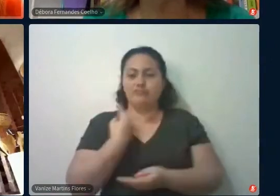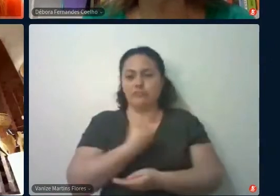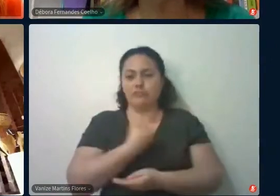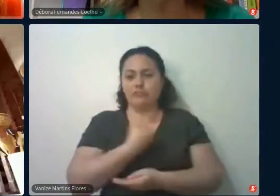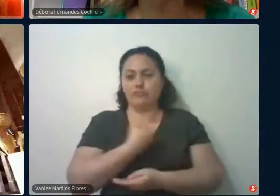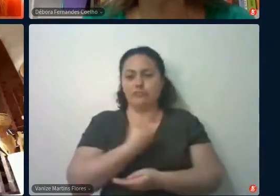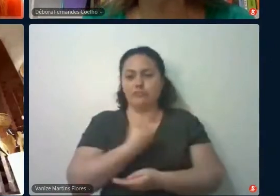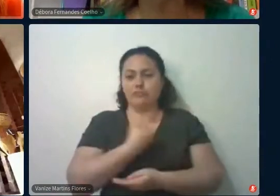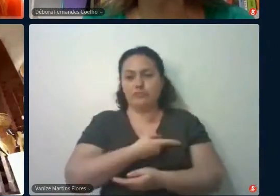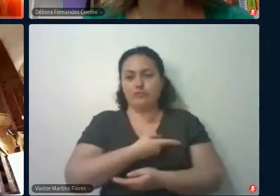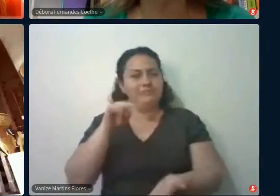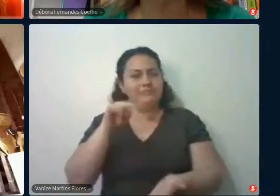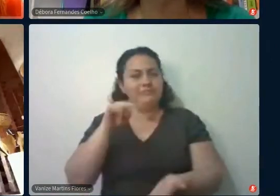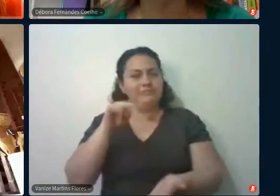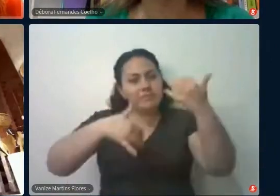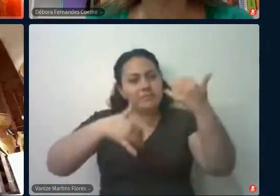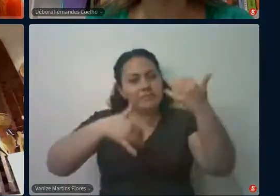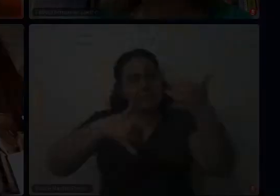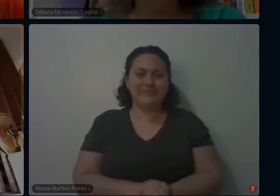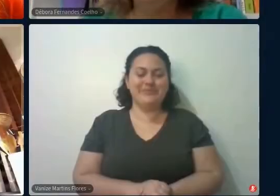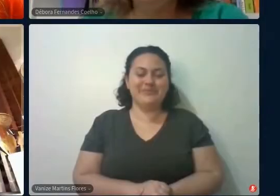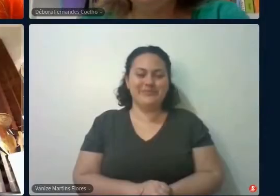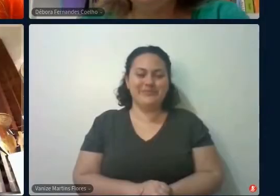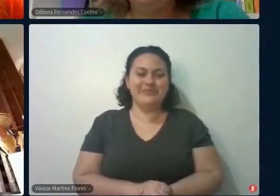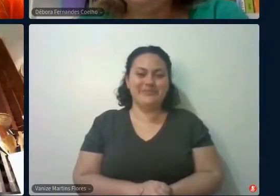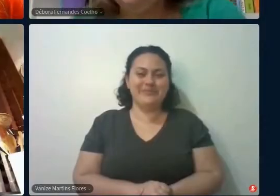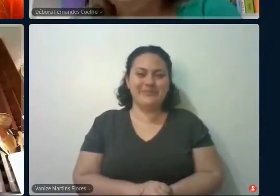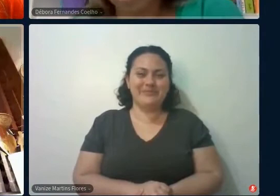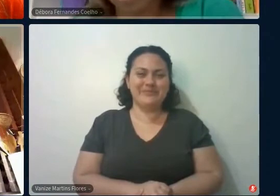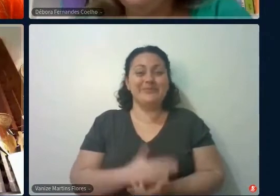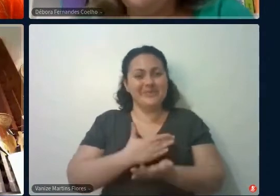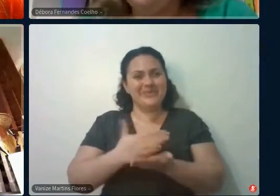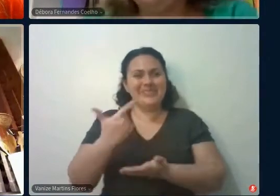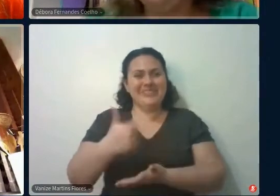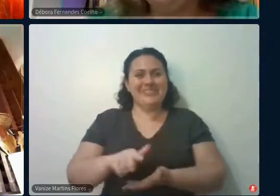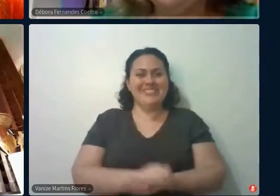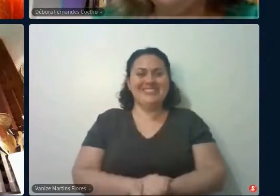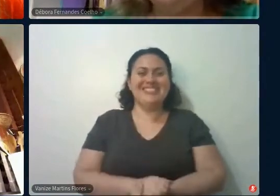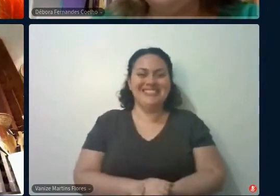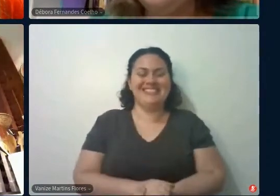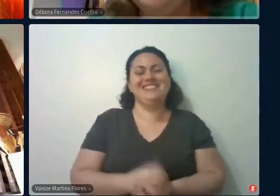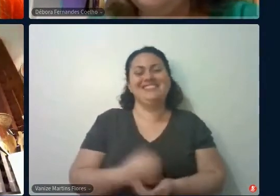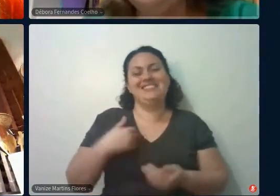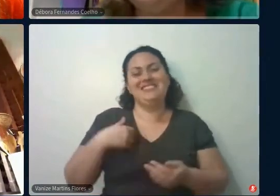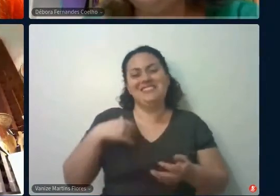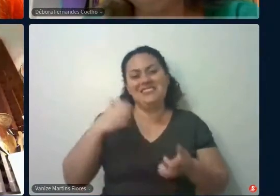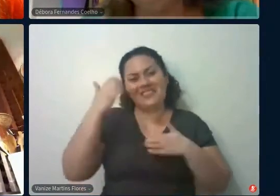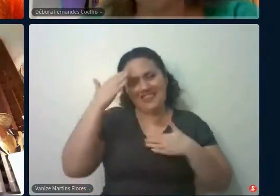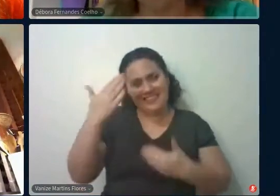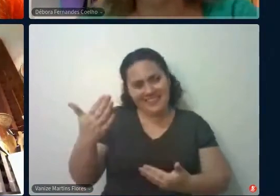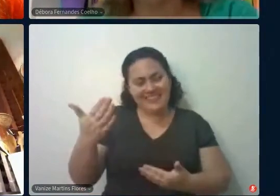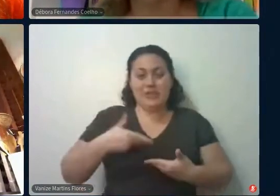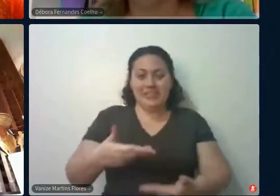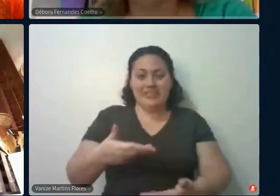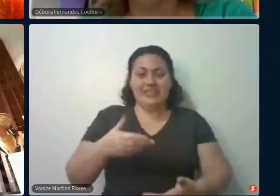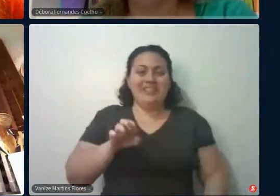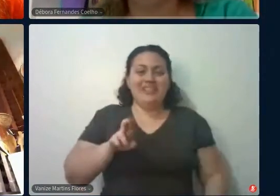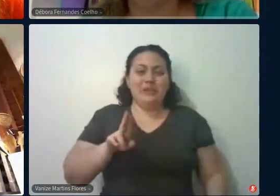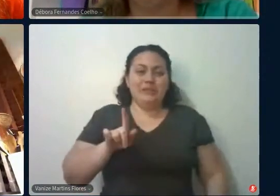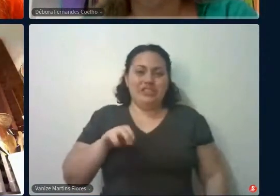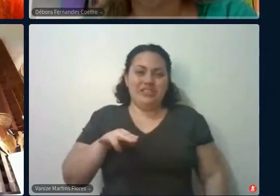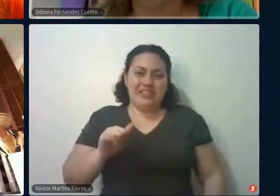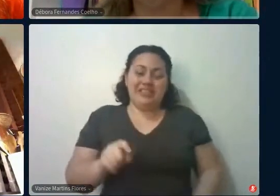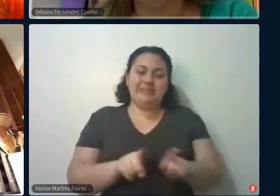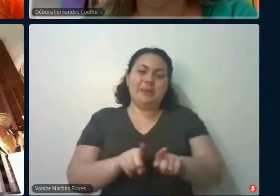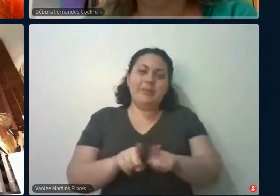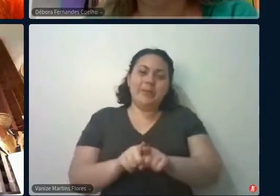falando sobre a fazer. Então, vamos lá, né, agradecer, então, o convite da Eugênia, a